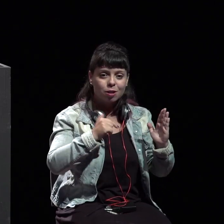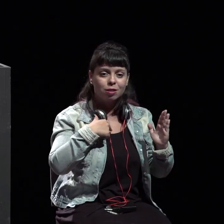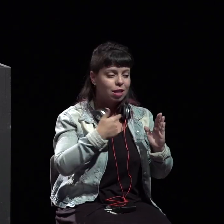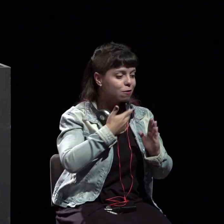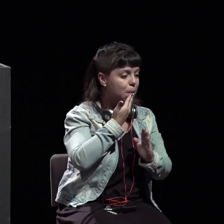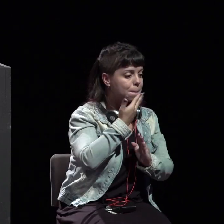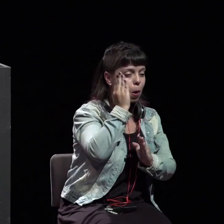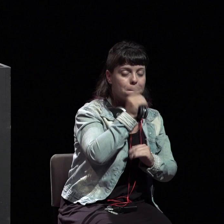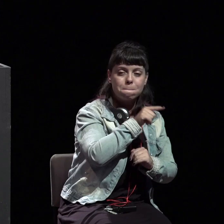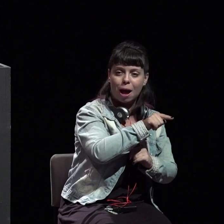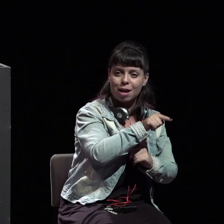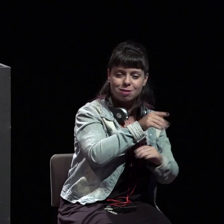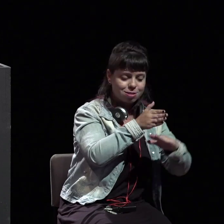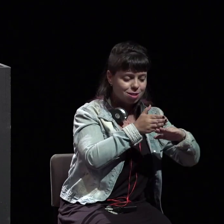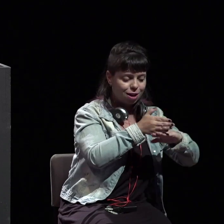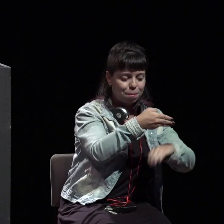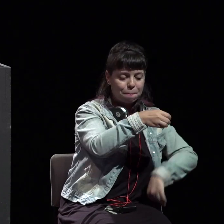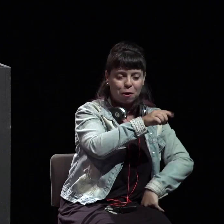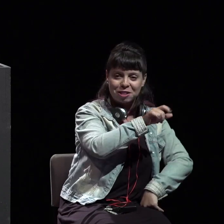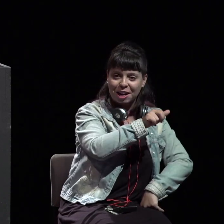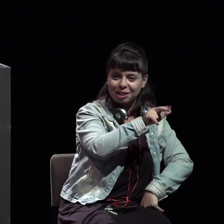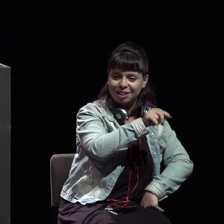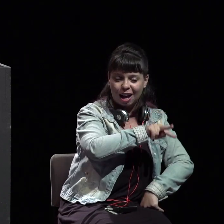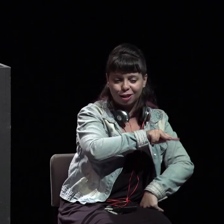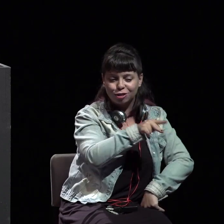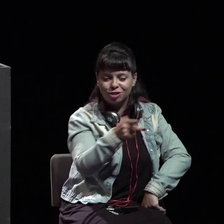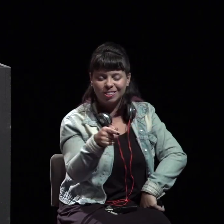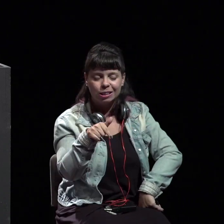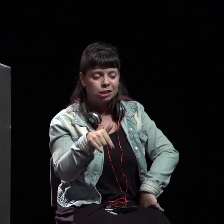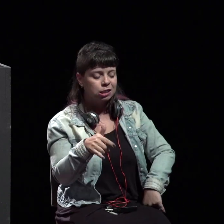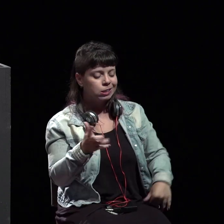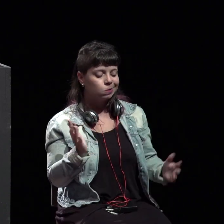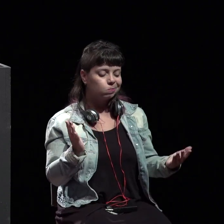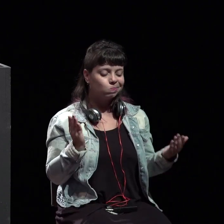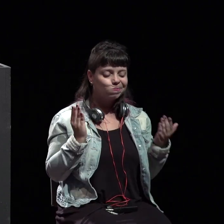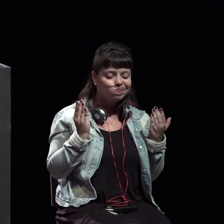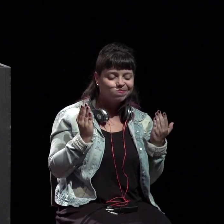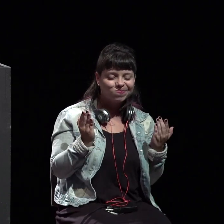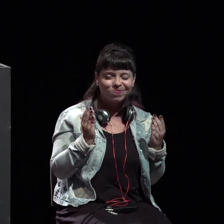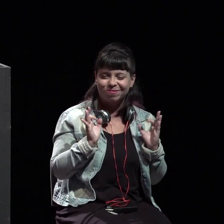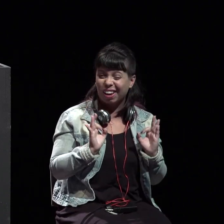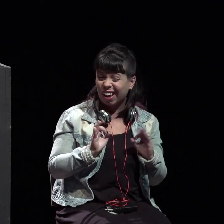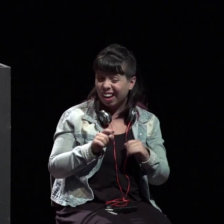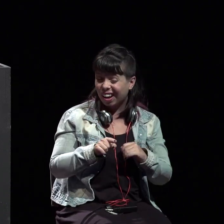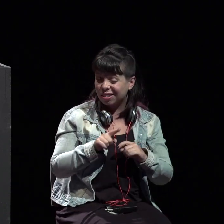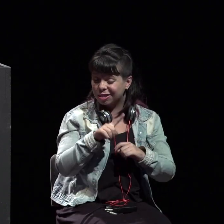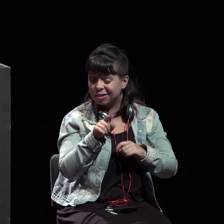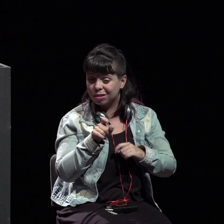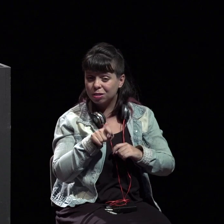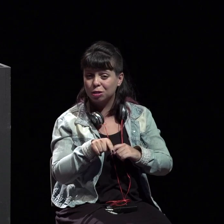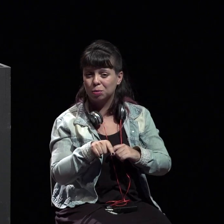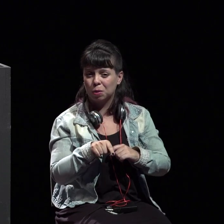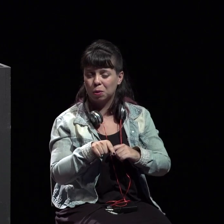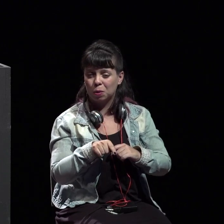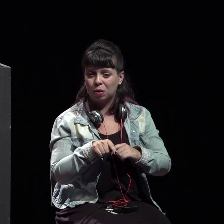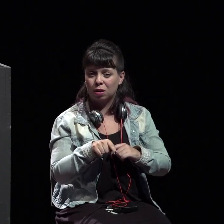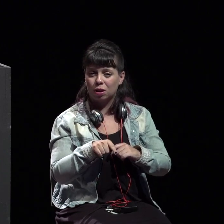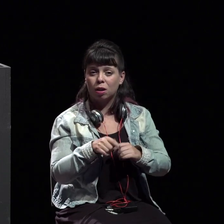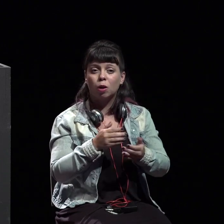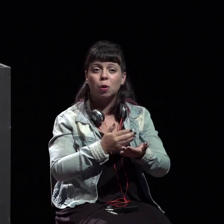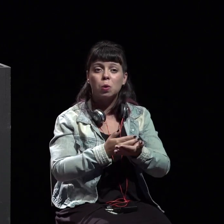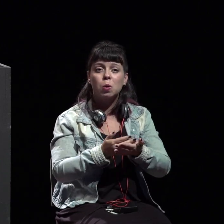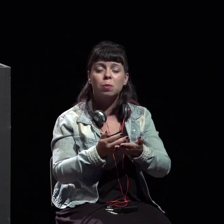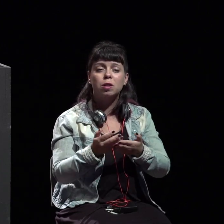modernidade, tão em voga no 19, passaram por duras reavaliações. A barbárie, vista na